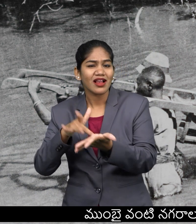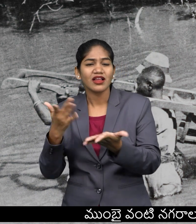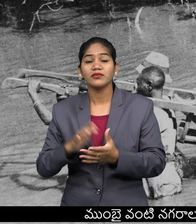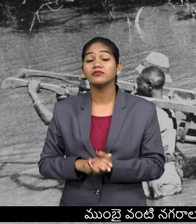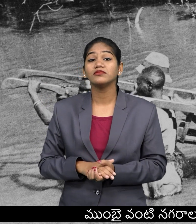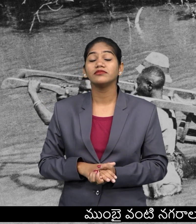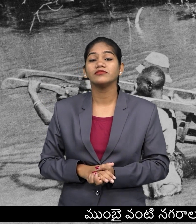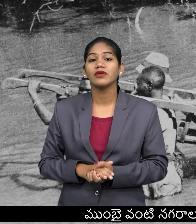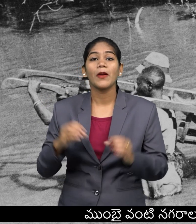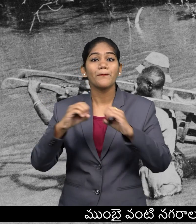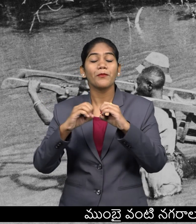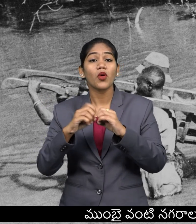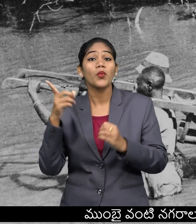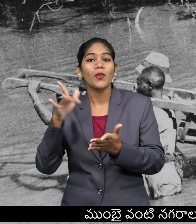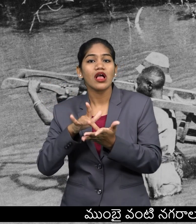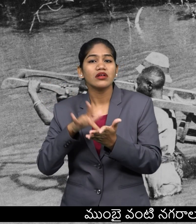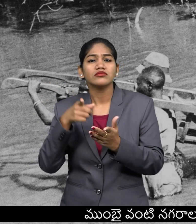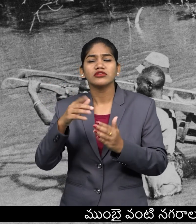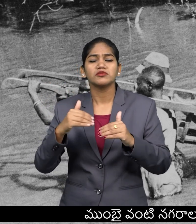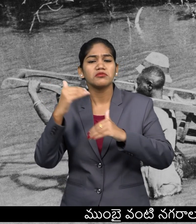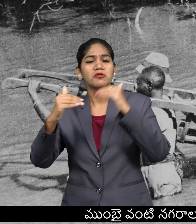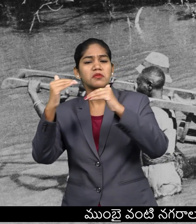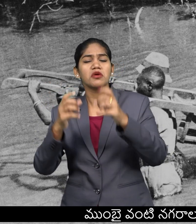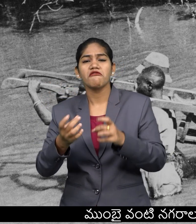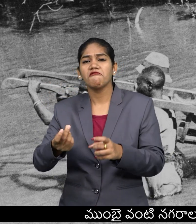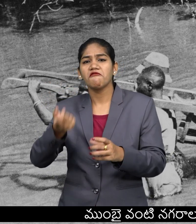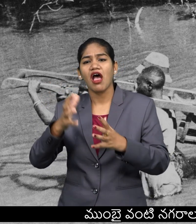ముంబై వంటి నగరాలు వేగంగా అభివృద్ధి చెందాయి.